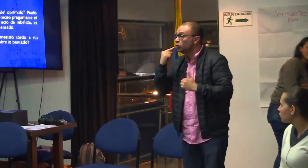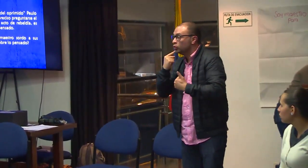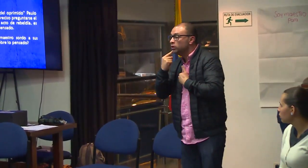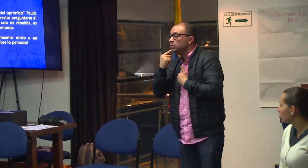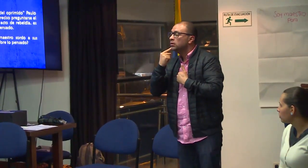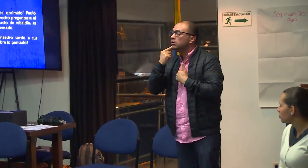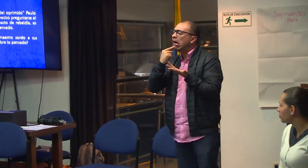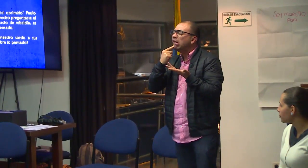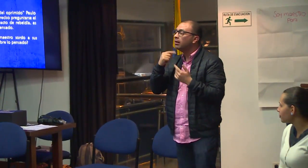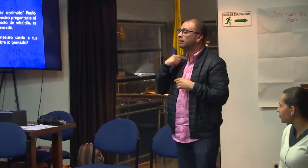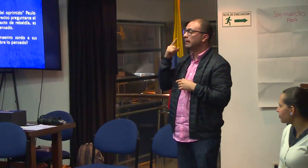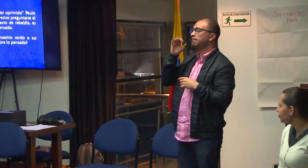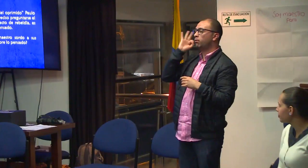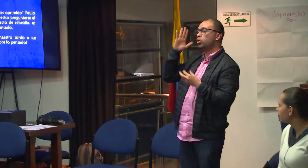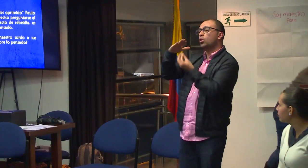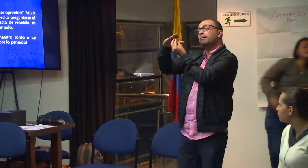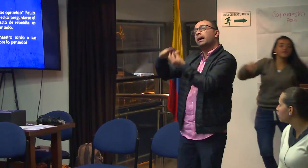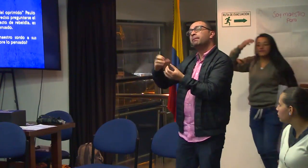como persona sorda,